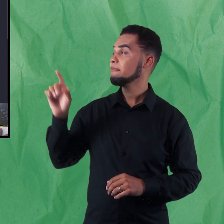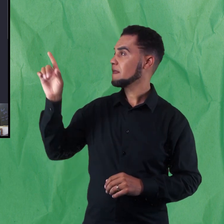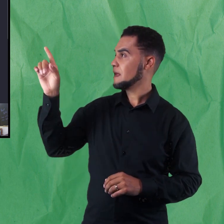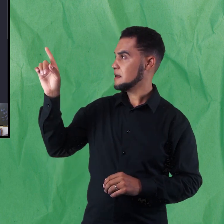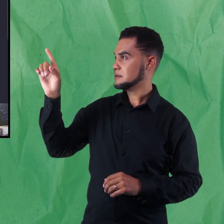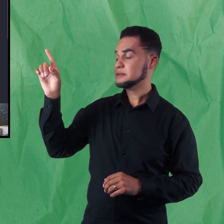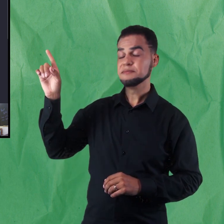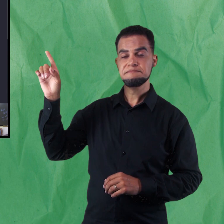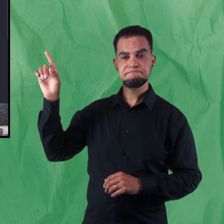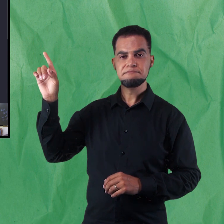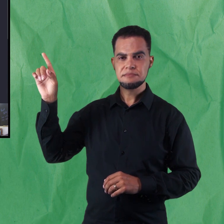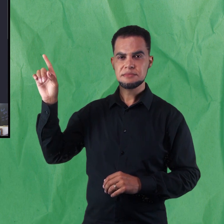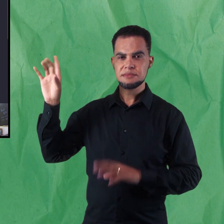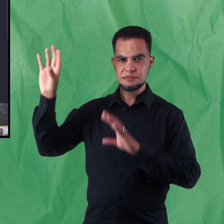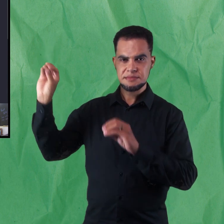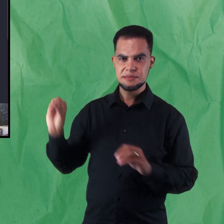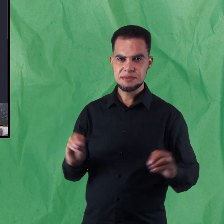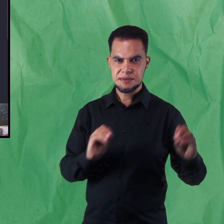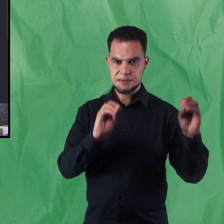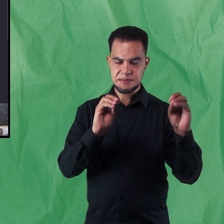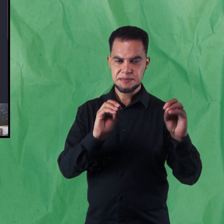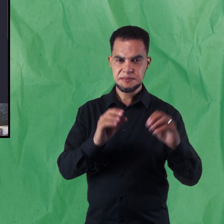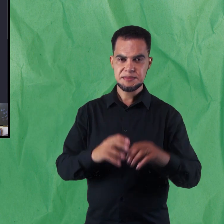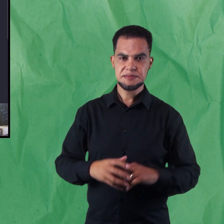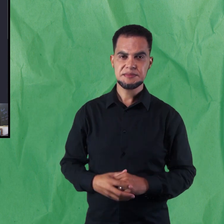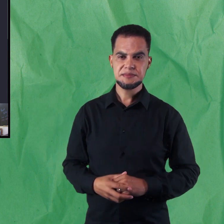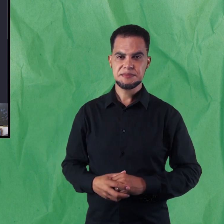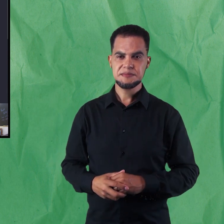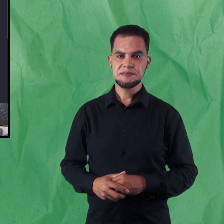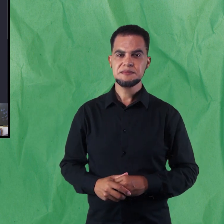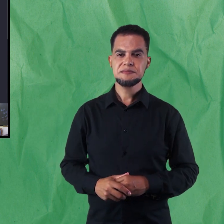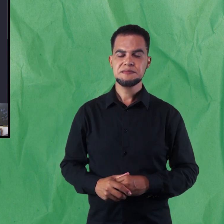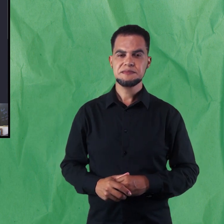esse Auth aqui, nós vamos importá-lo